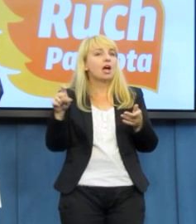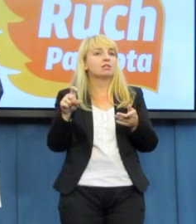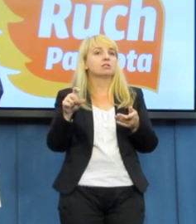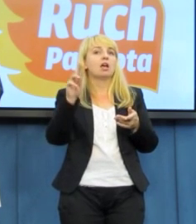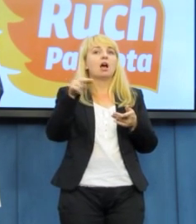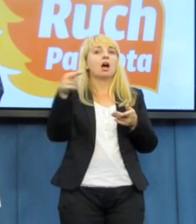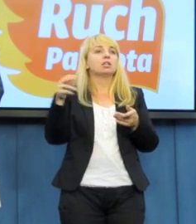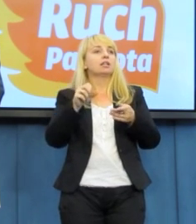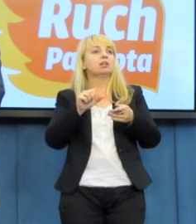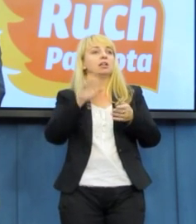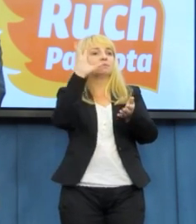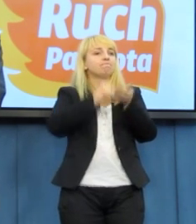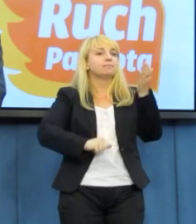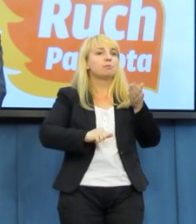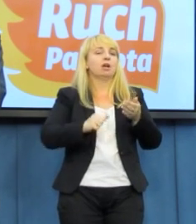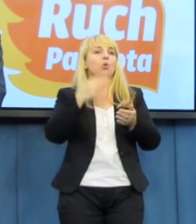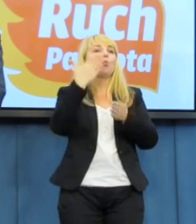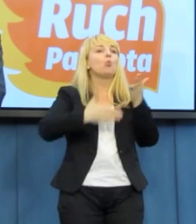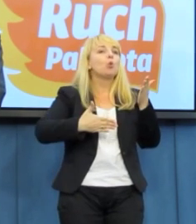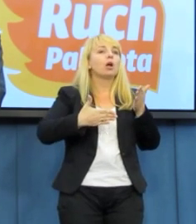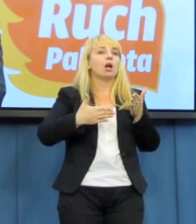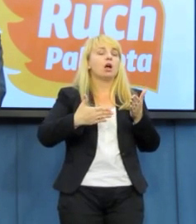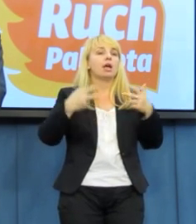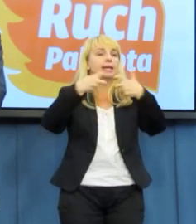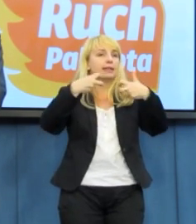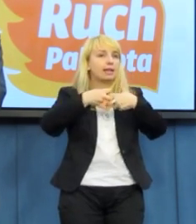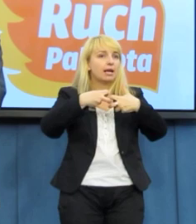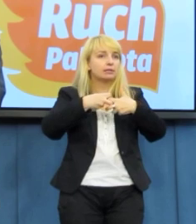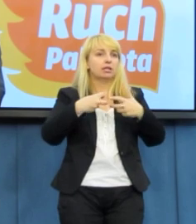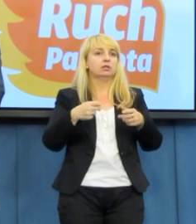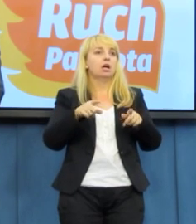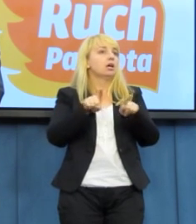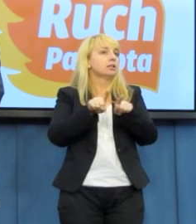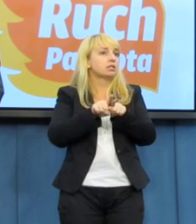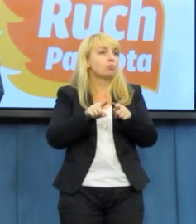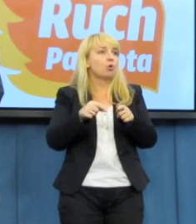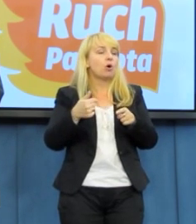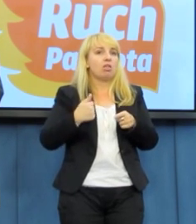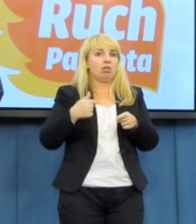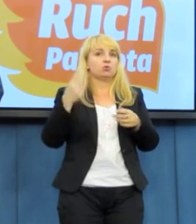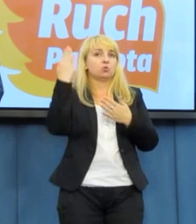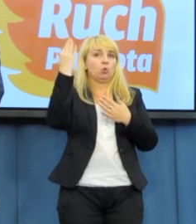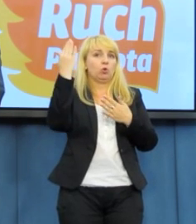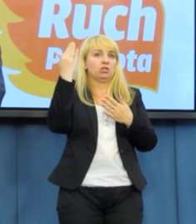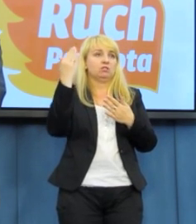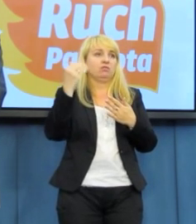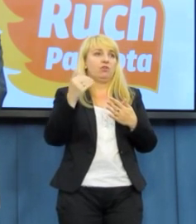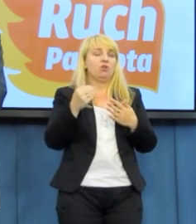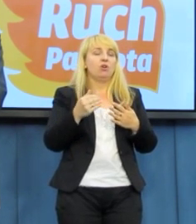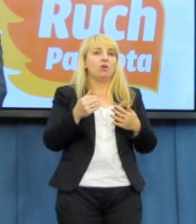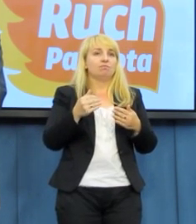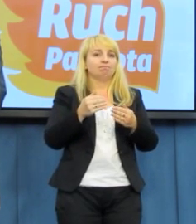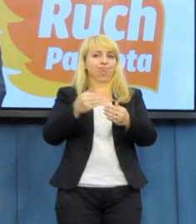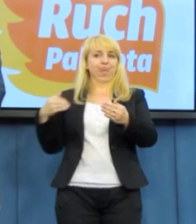zostaje zabrana ulga na internet, która cofa nas cywilizacyjnie nie